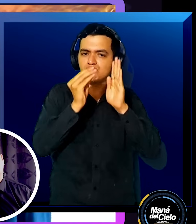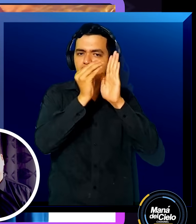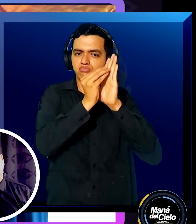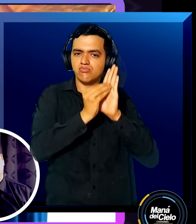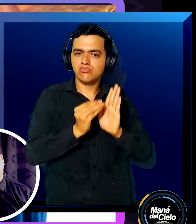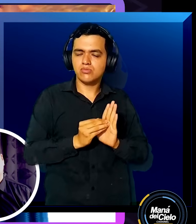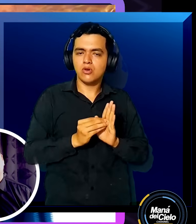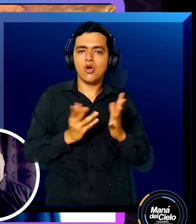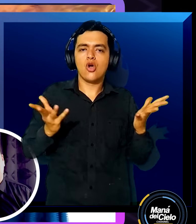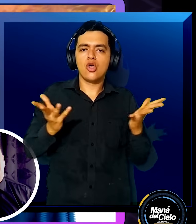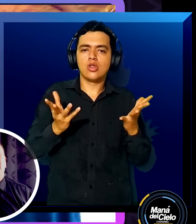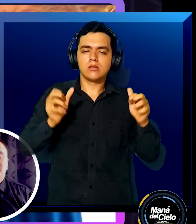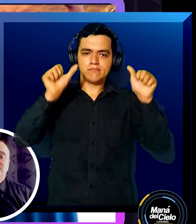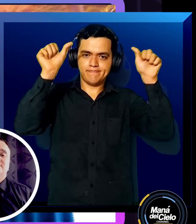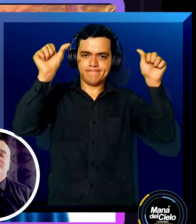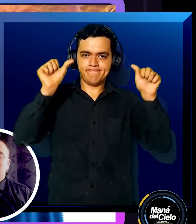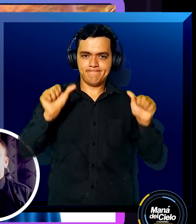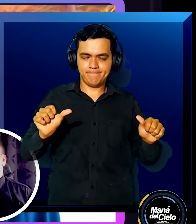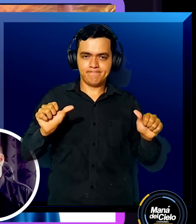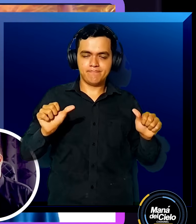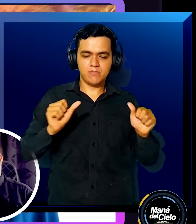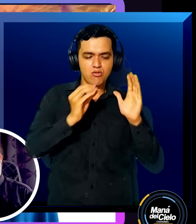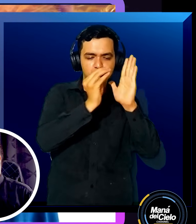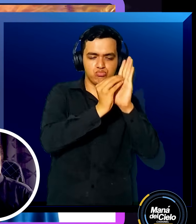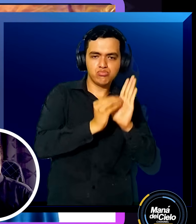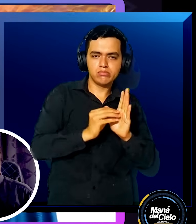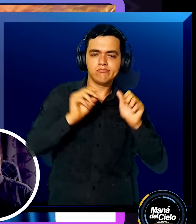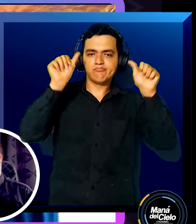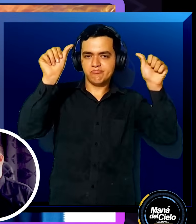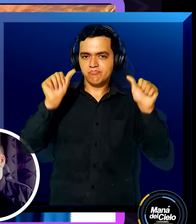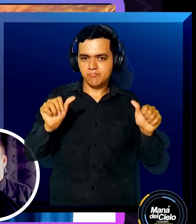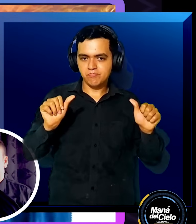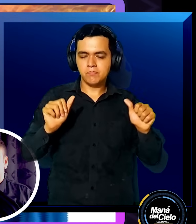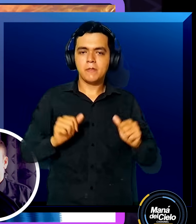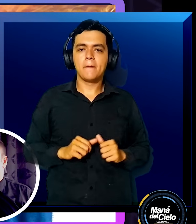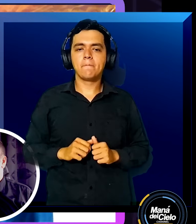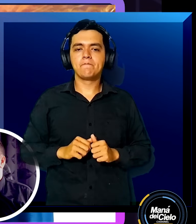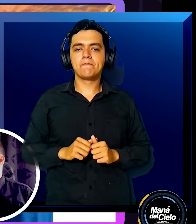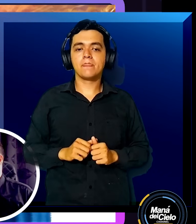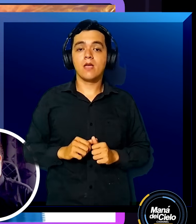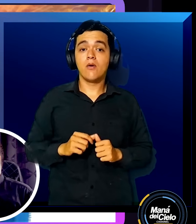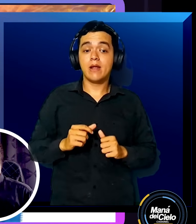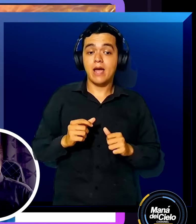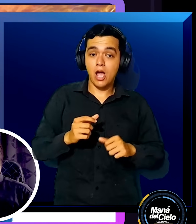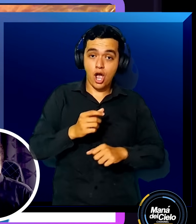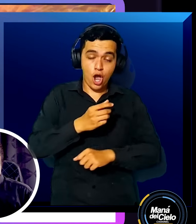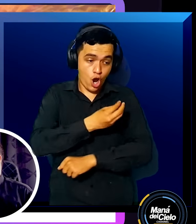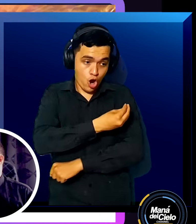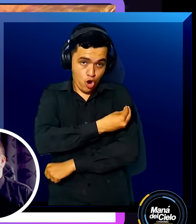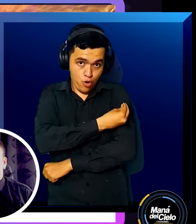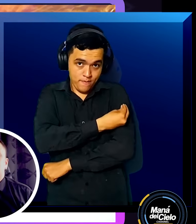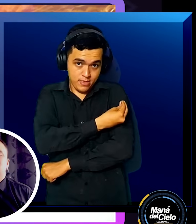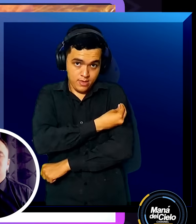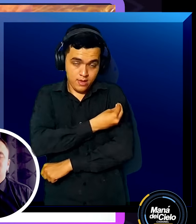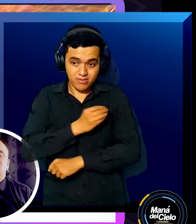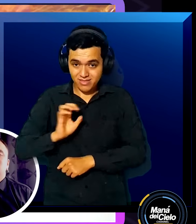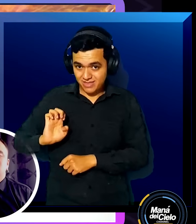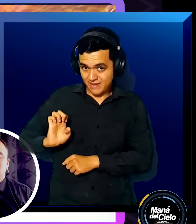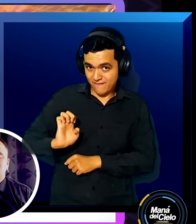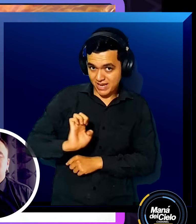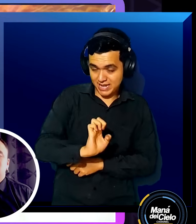orar por los perdidos, por las almas. Vamos a orar de una vez por el hermano Pedro que está